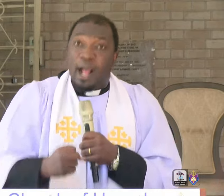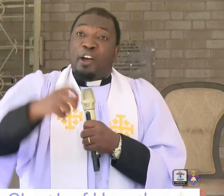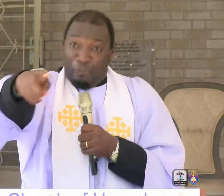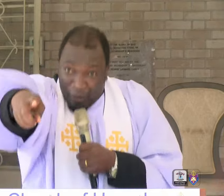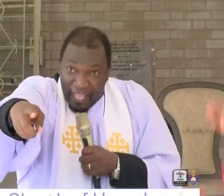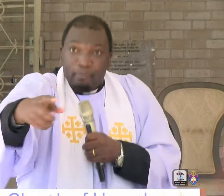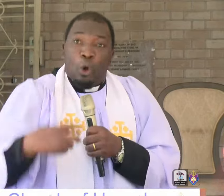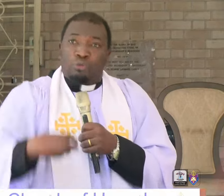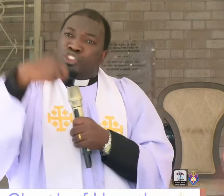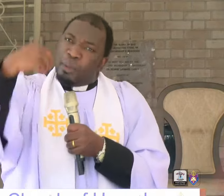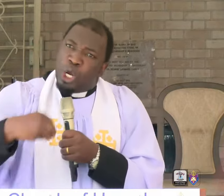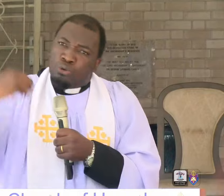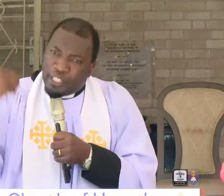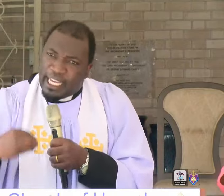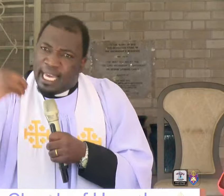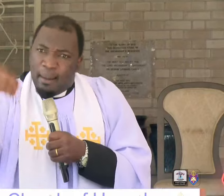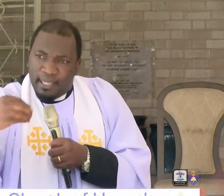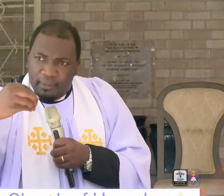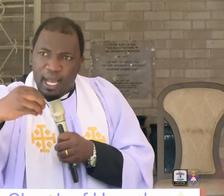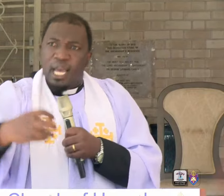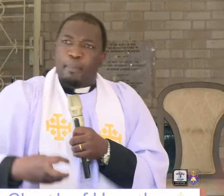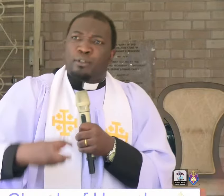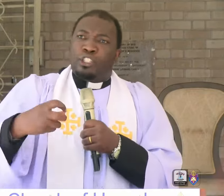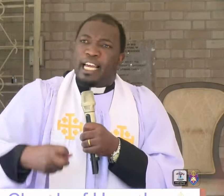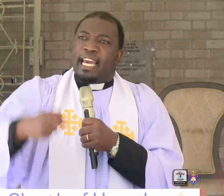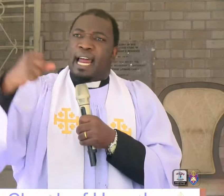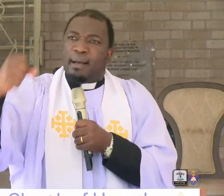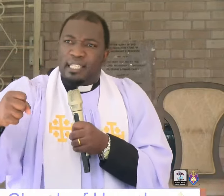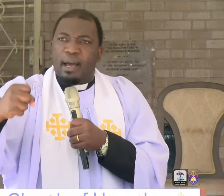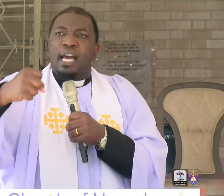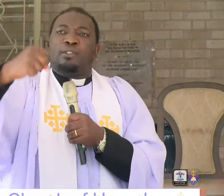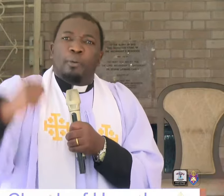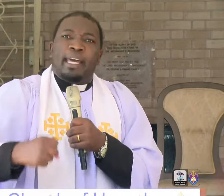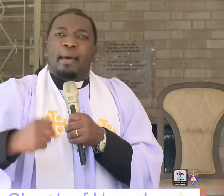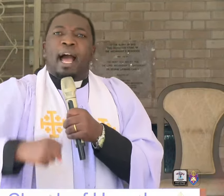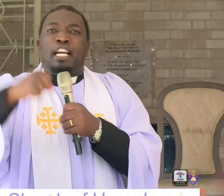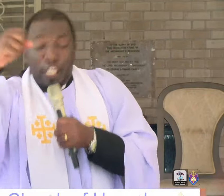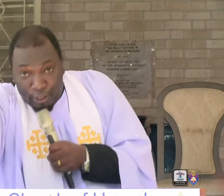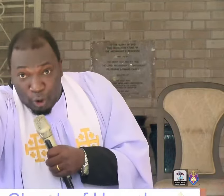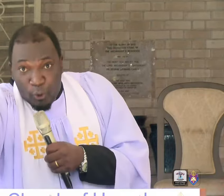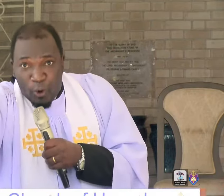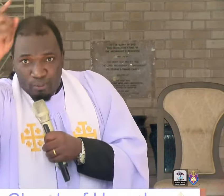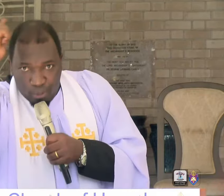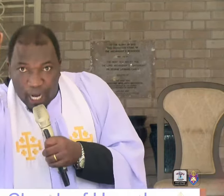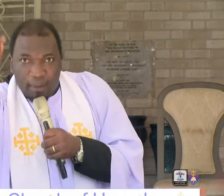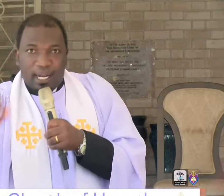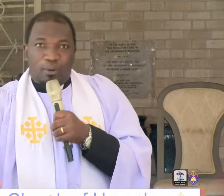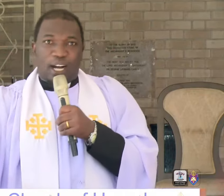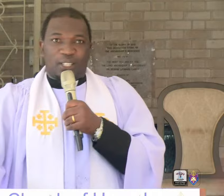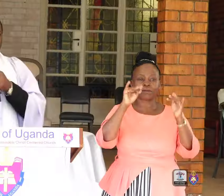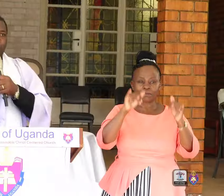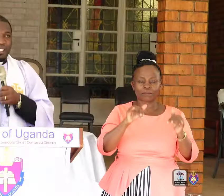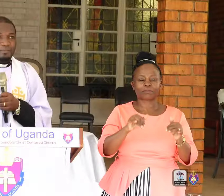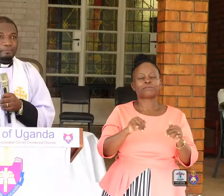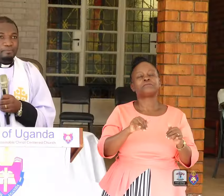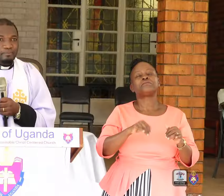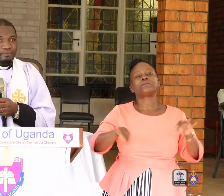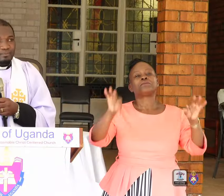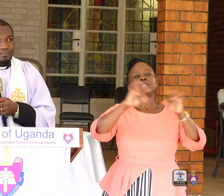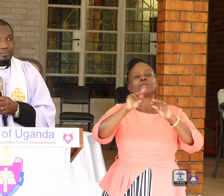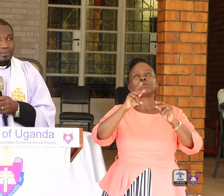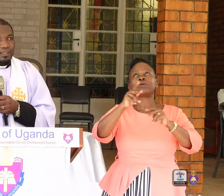Katonda ffe okusobola okutegeera amazima. Bwe tutegeera amazima, tubeere bankizo mu bwakabaka bwa Katonda.